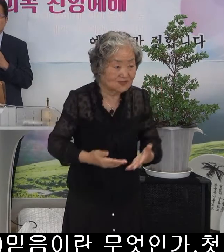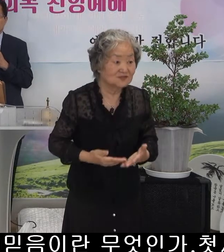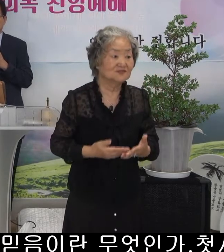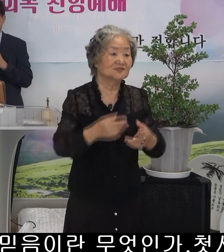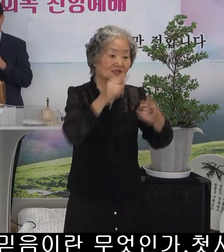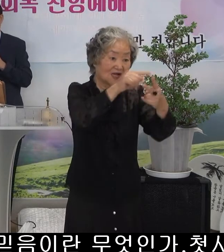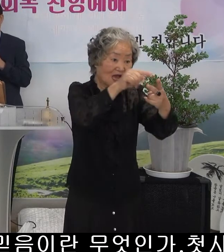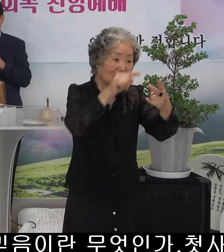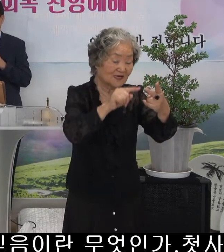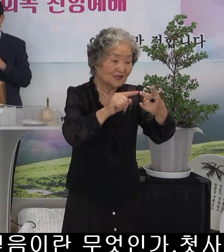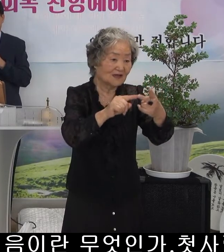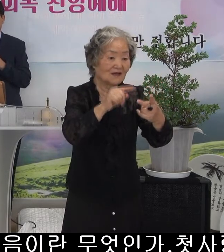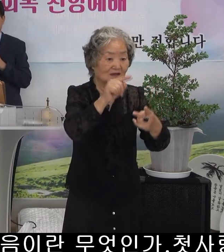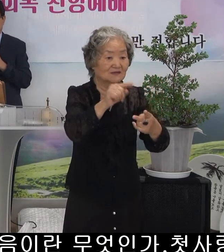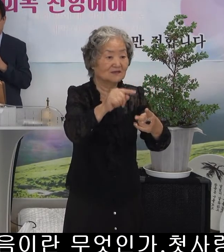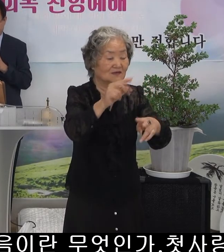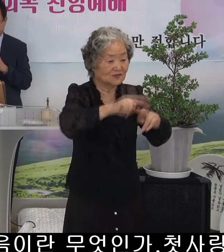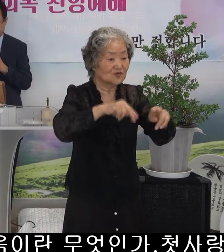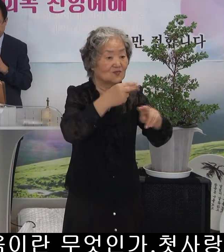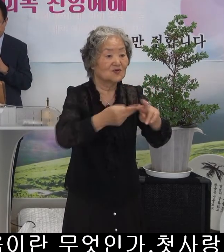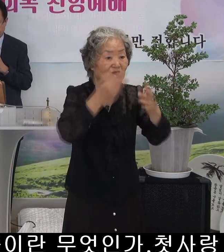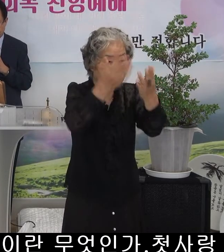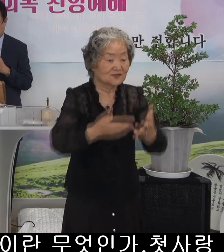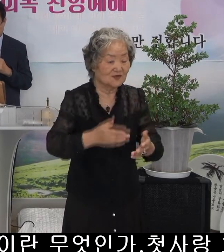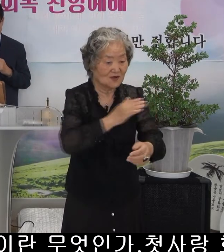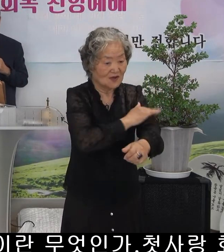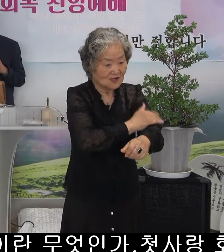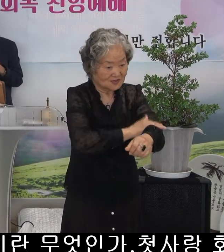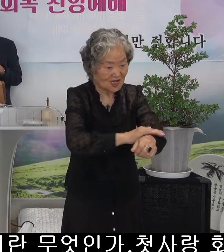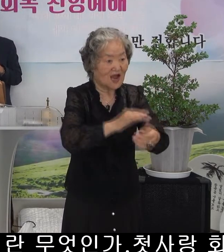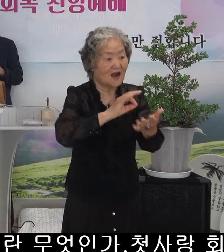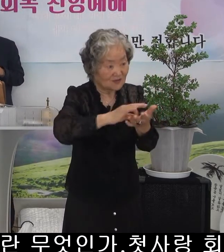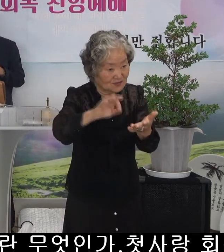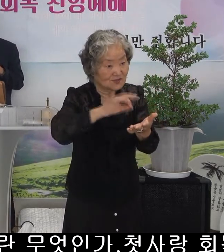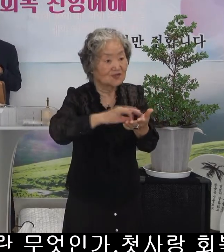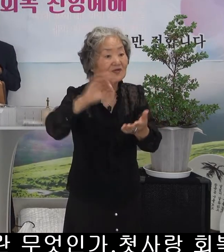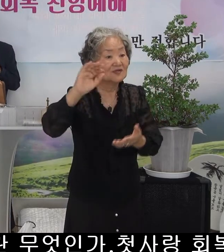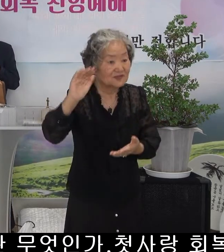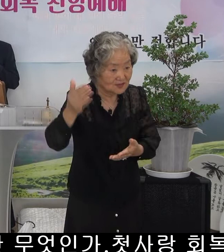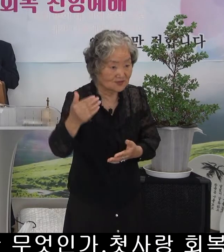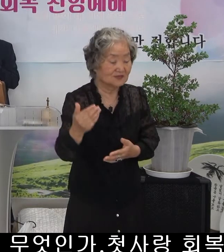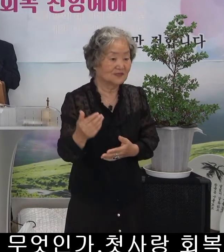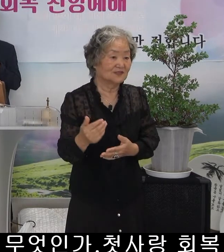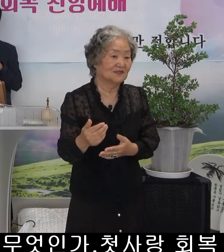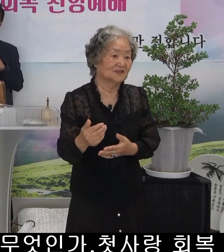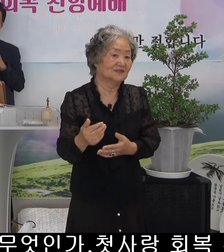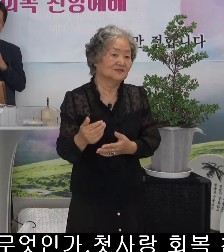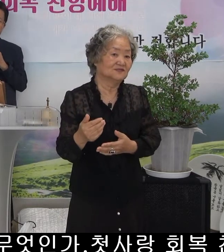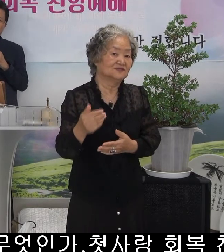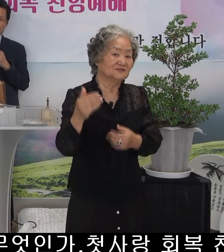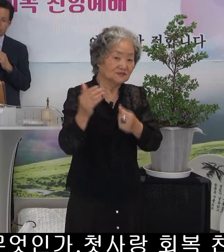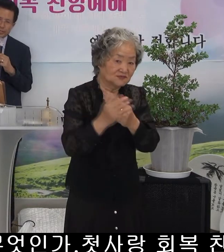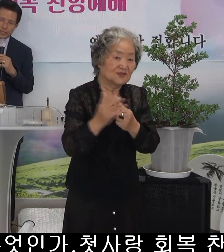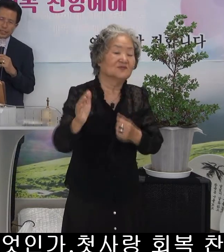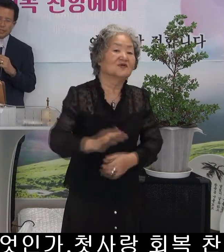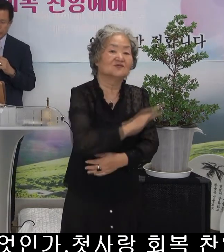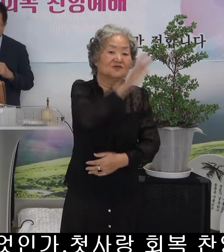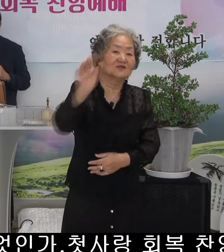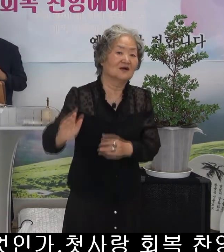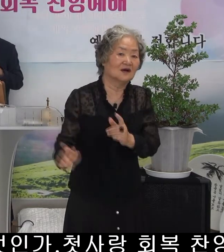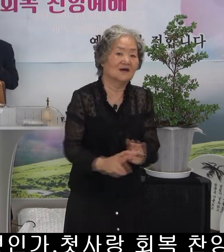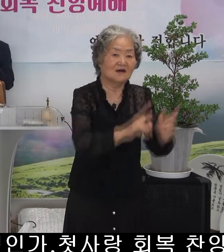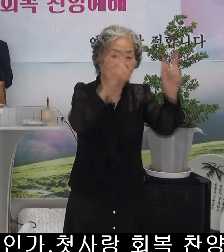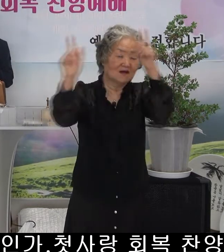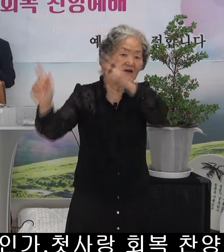바로 선물의 원리입니다. 그래서 우리가 살아가면서 너무나 흔한 공기나 또 물이나